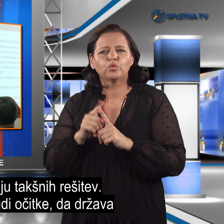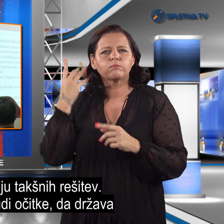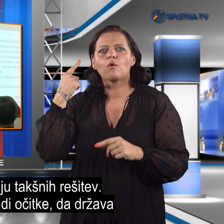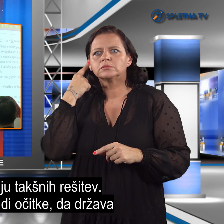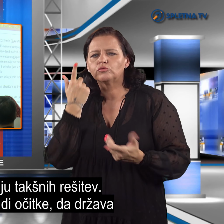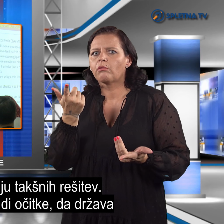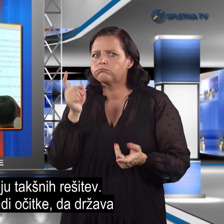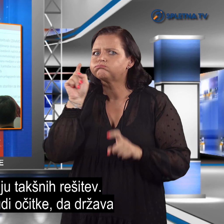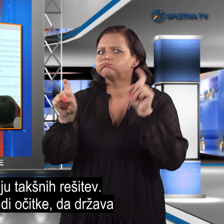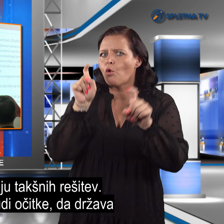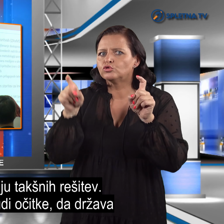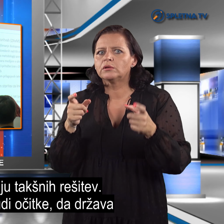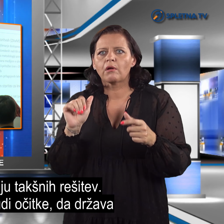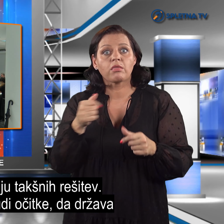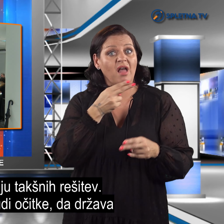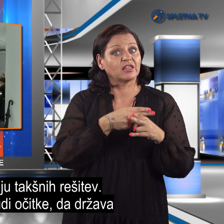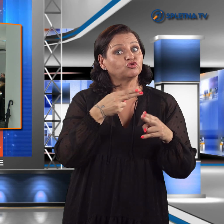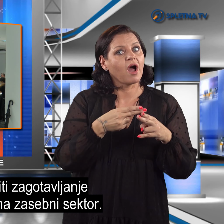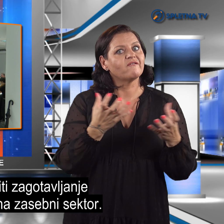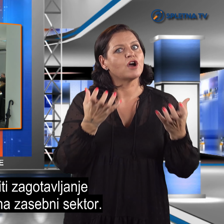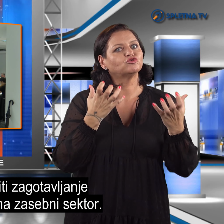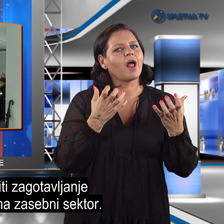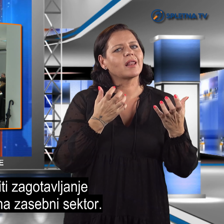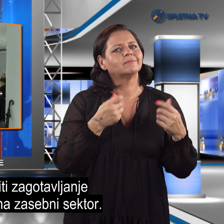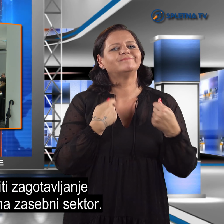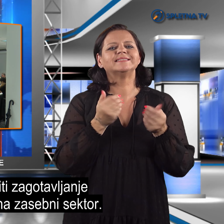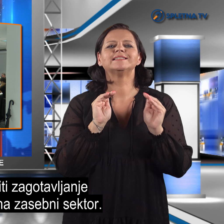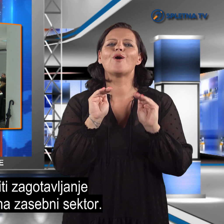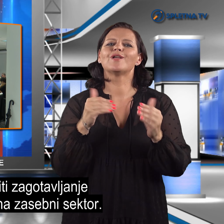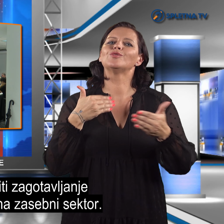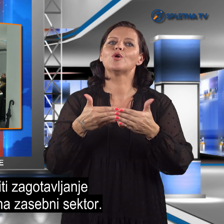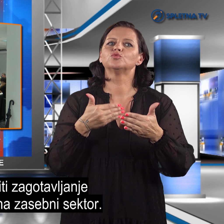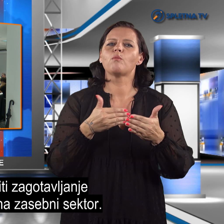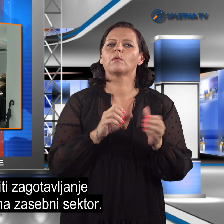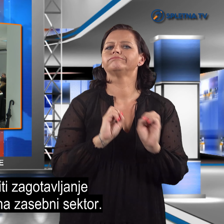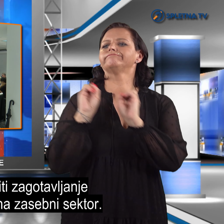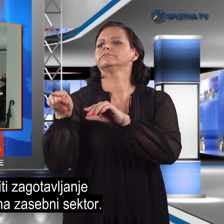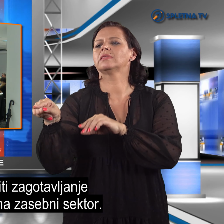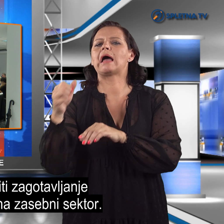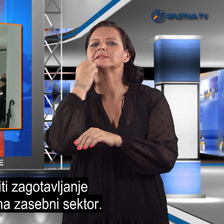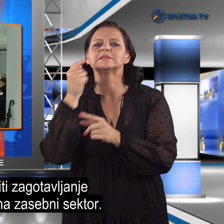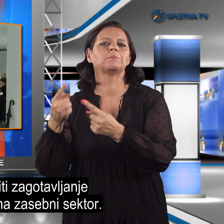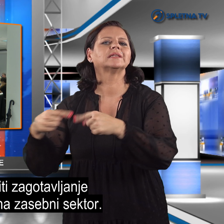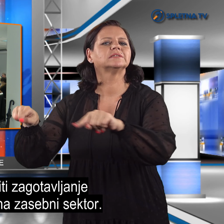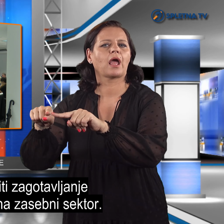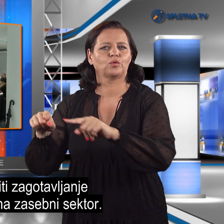Slišati je bilo tudi očitke, da država želi prevaliti zagotavljanje dostopnosti na zasebni sektor.